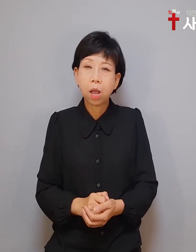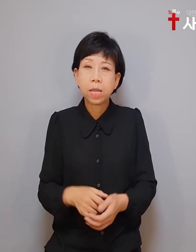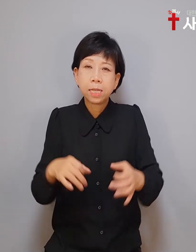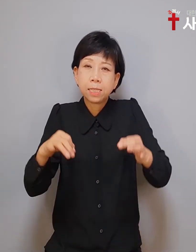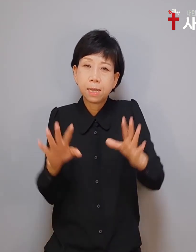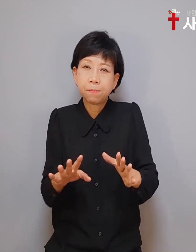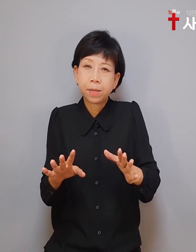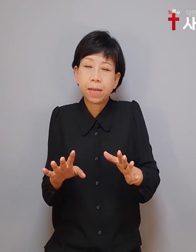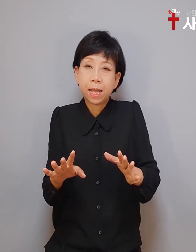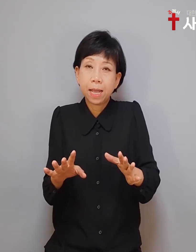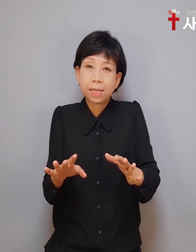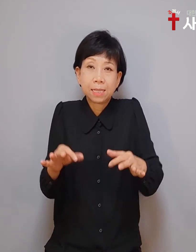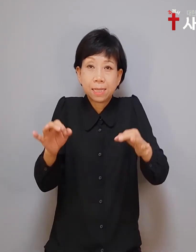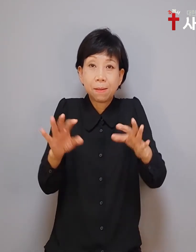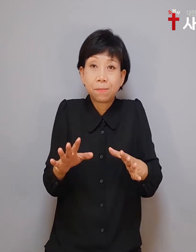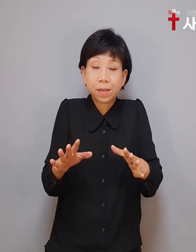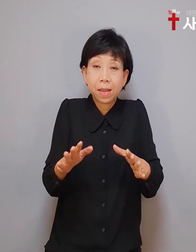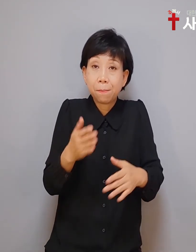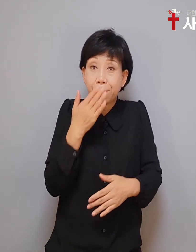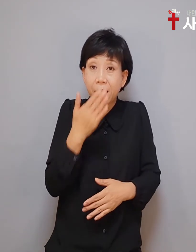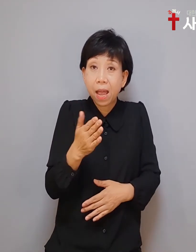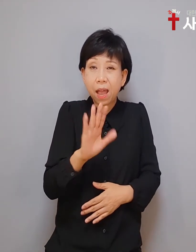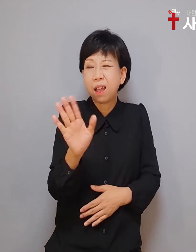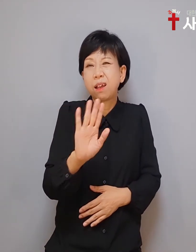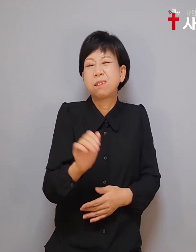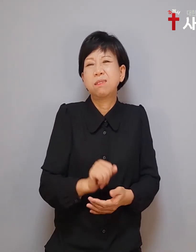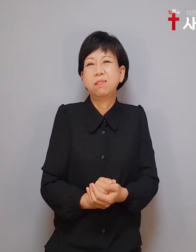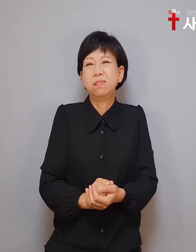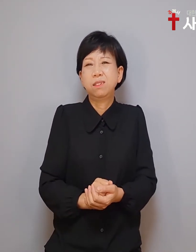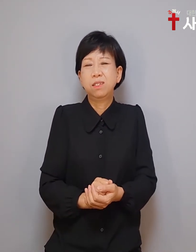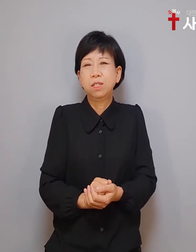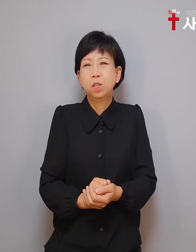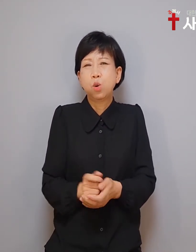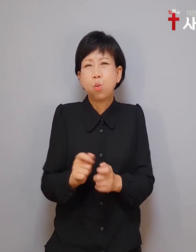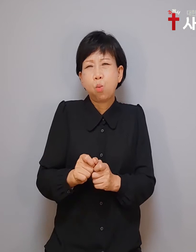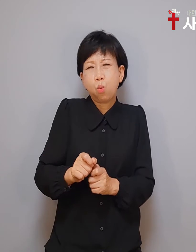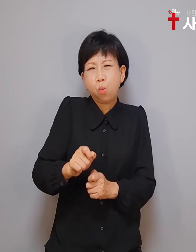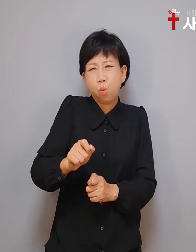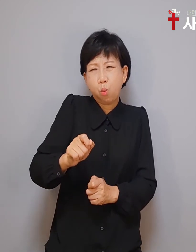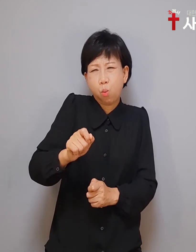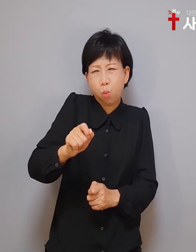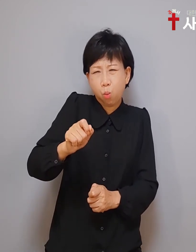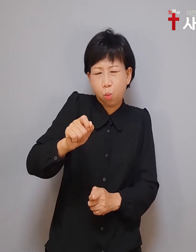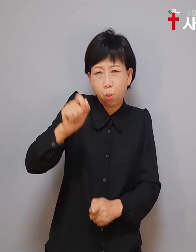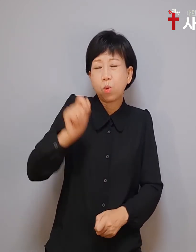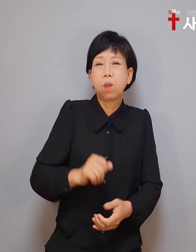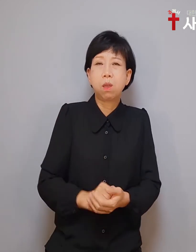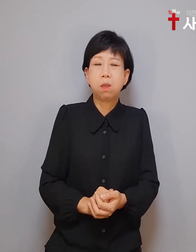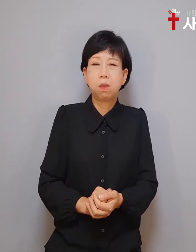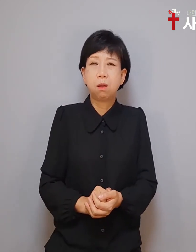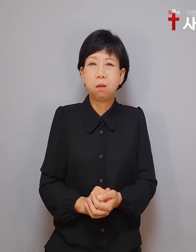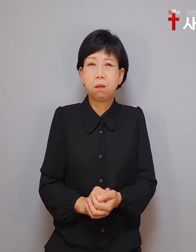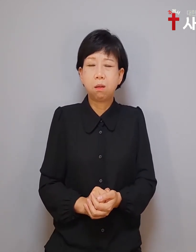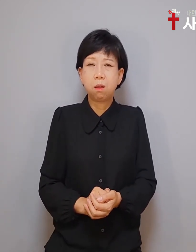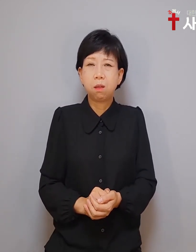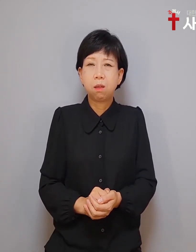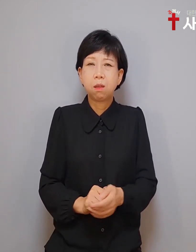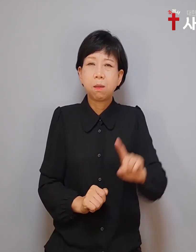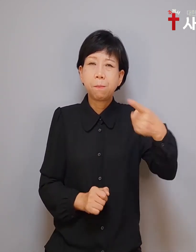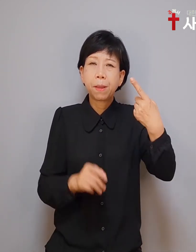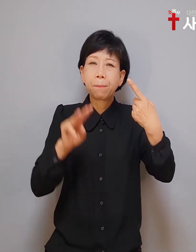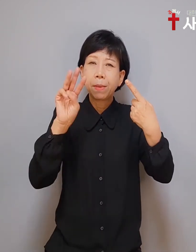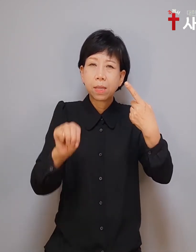여러분, 100m 달리기 있잖아요. 막 순간적으로 막 달리는 거, 순발력, 확 뛰는 거 50m, 이거는 순발력이라고